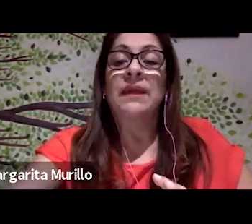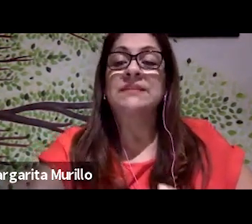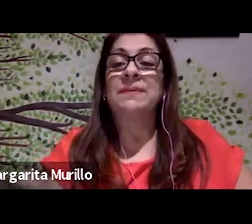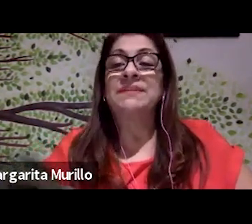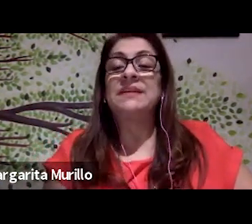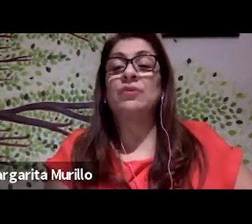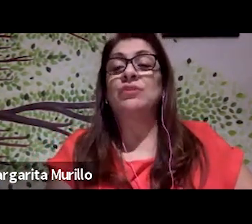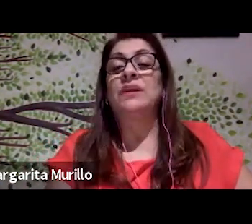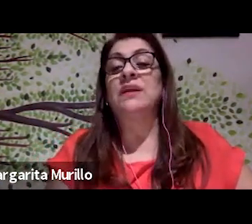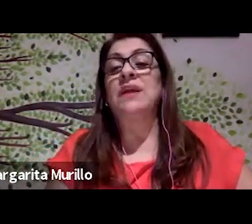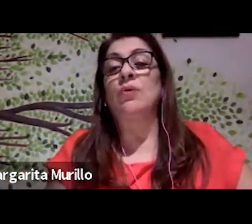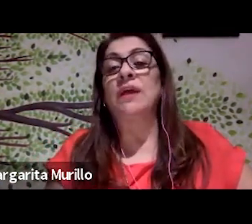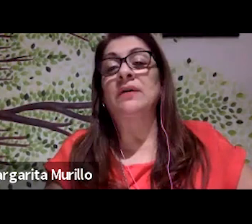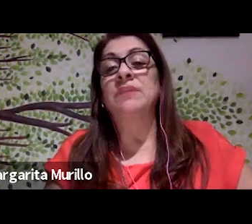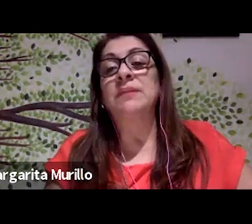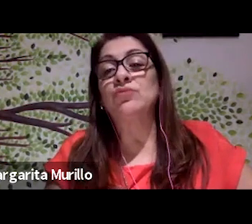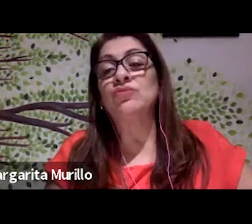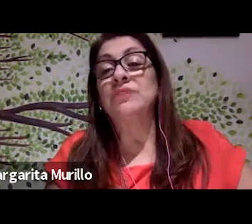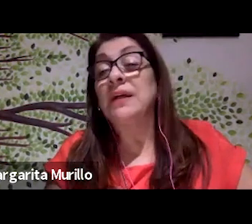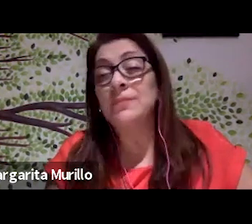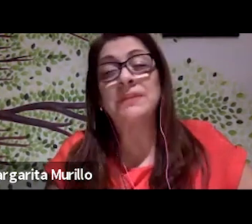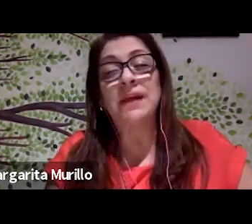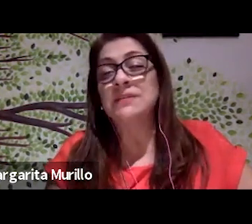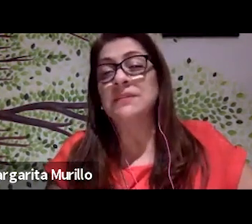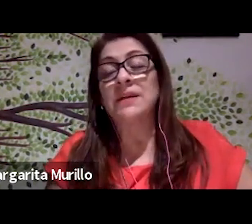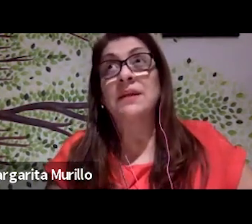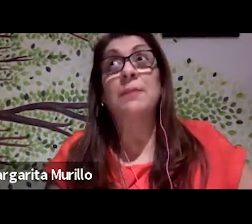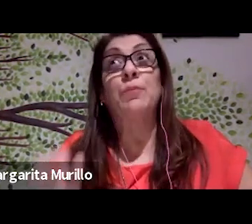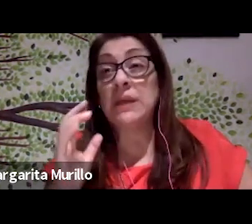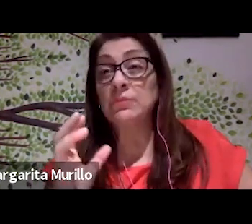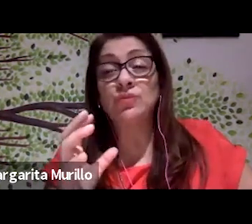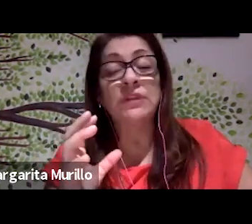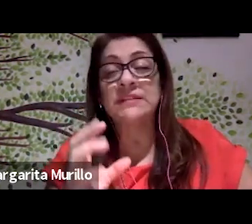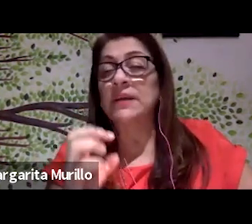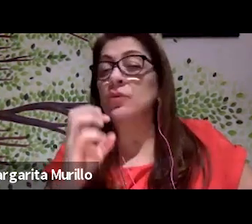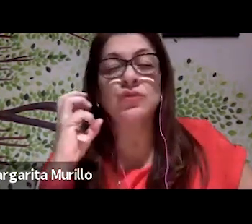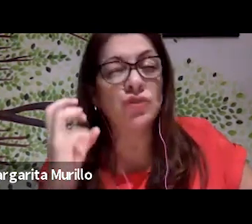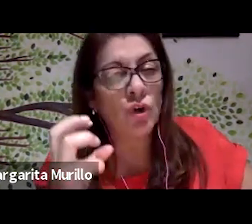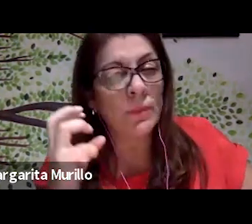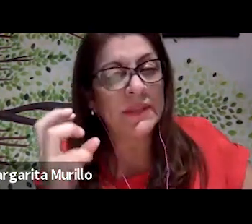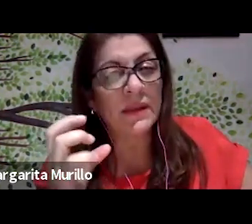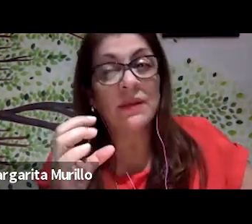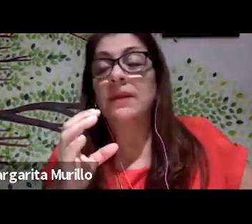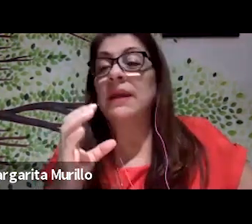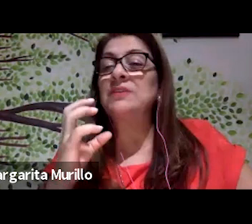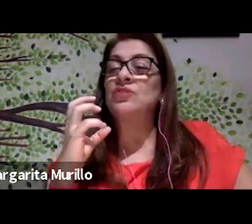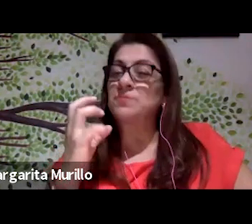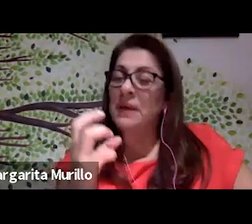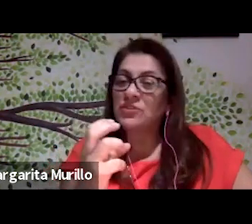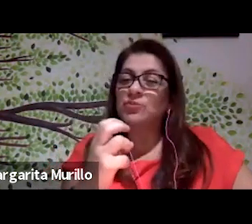esta pantalla donde y ahora tenemos tantas ventajas que podríamos utilizar con solo meter